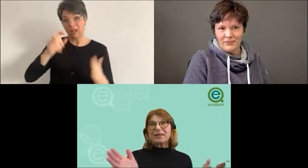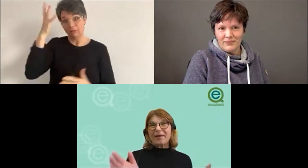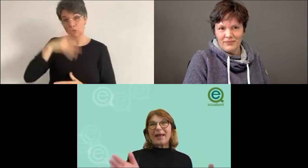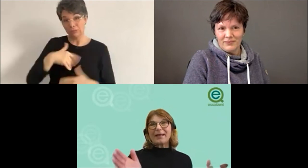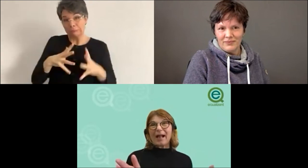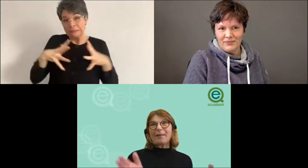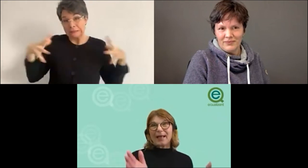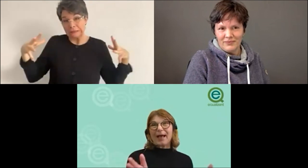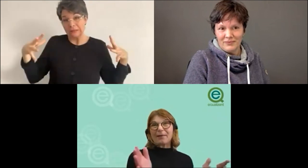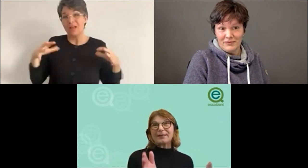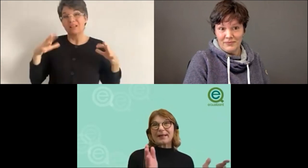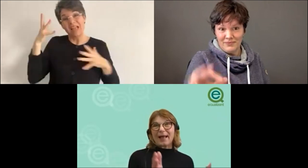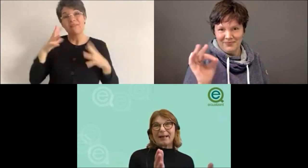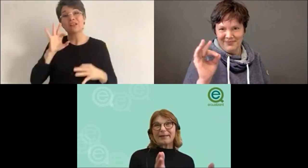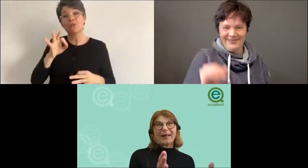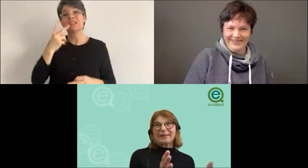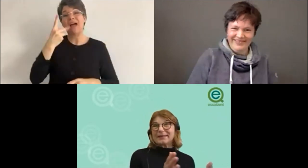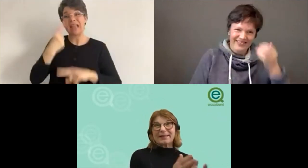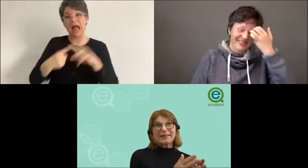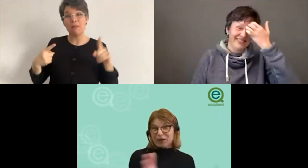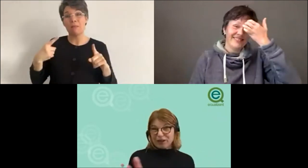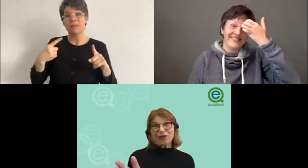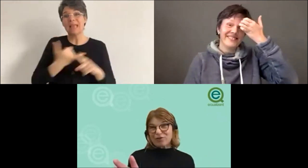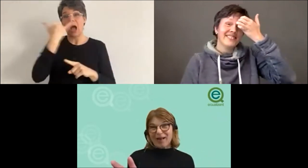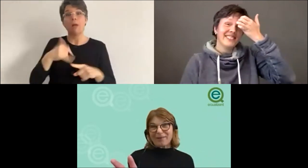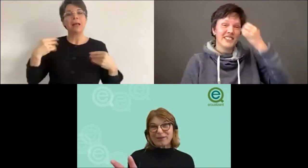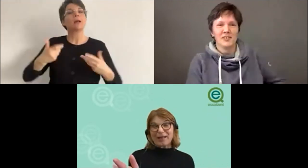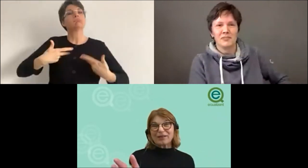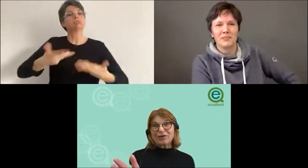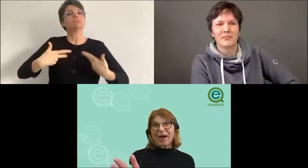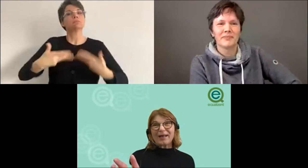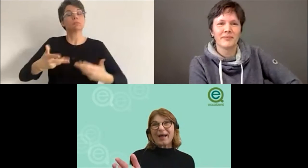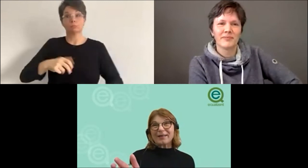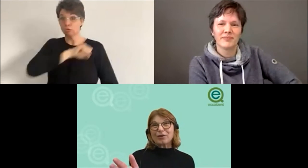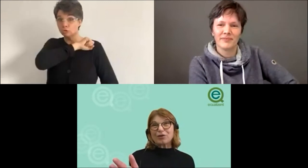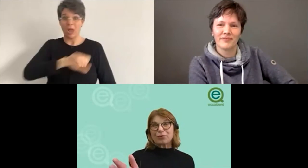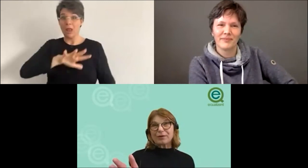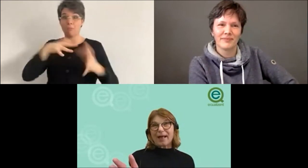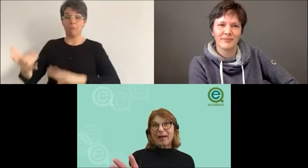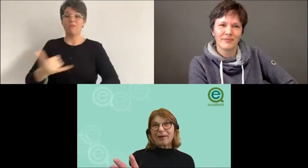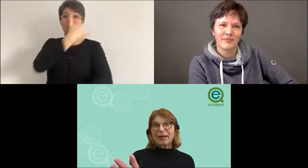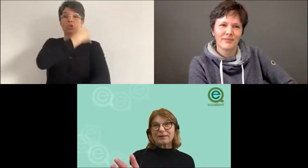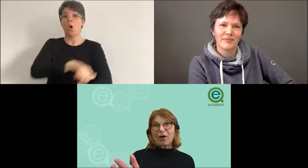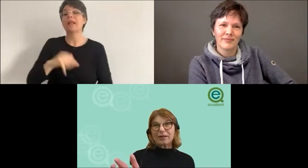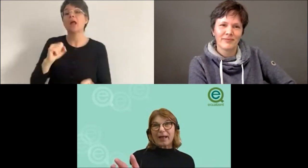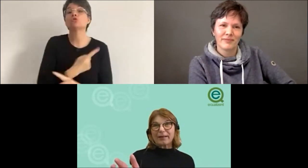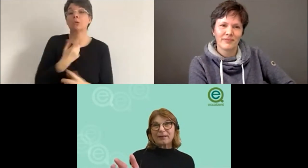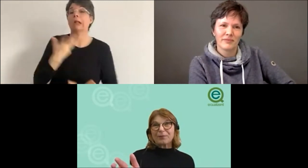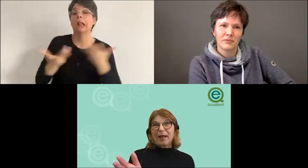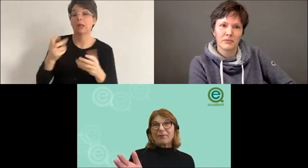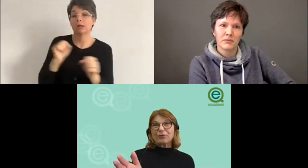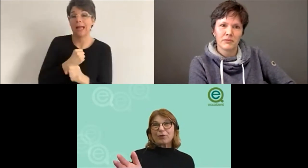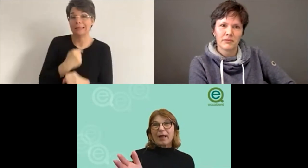Möglicherweise für 2,5 Jahre Materialien. Das ist jetzt nicht schnell gemacht. Also die Johanna kann ja nicht die Stunden sagen, aber du kannst da